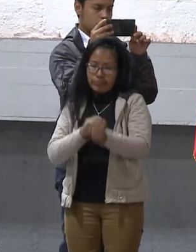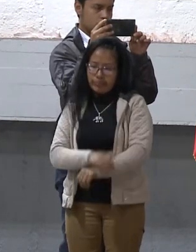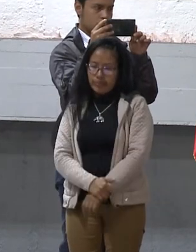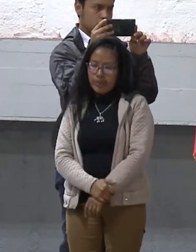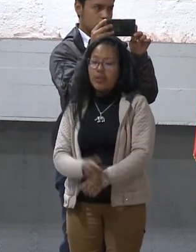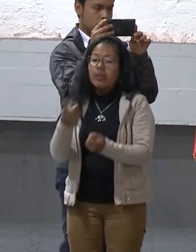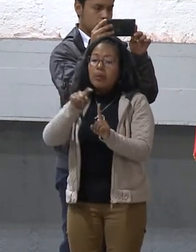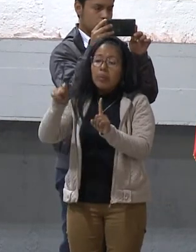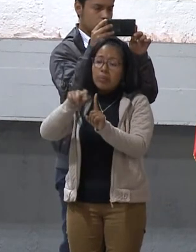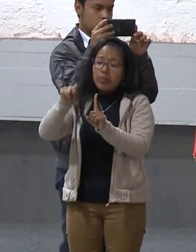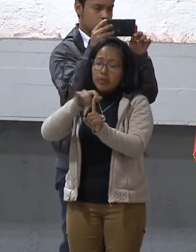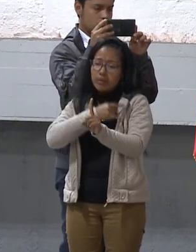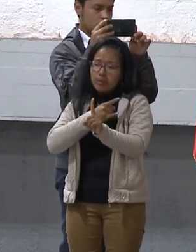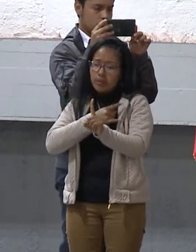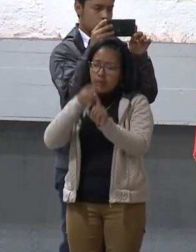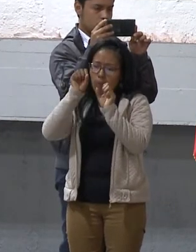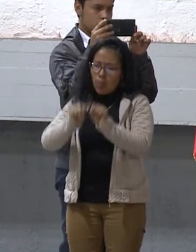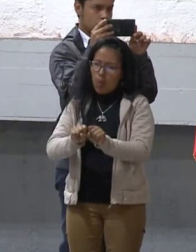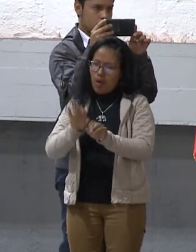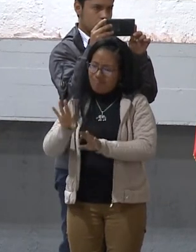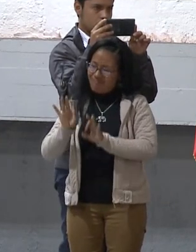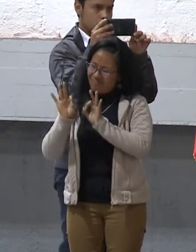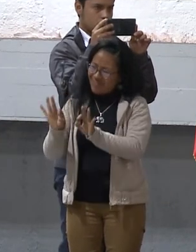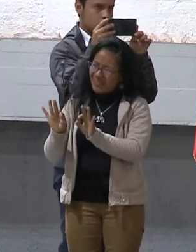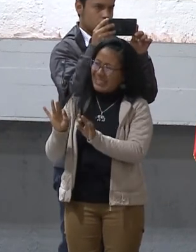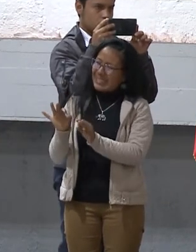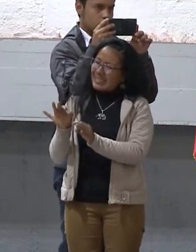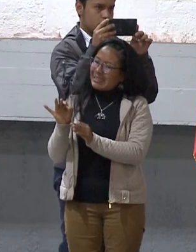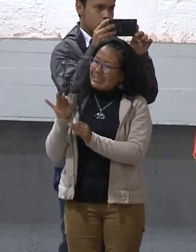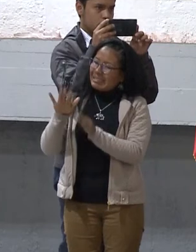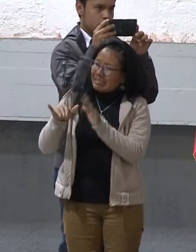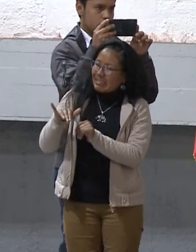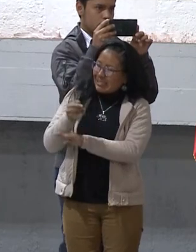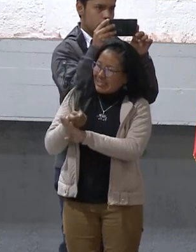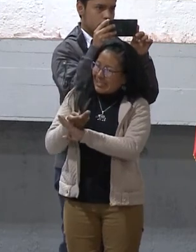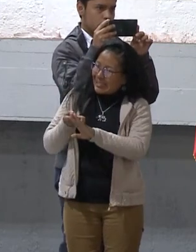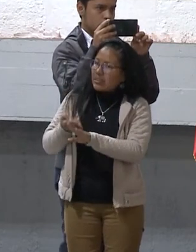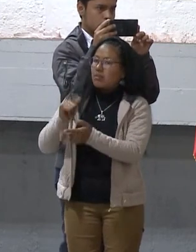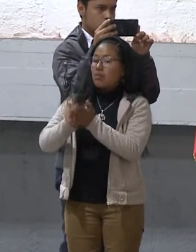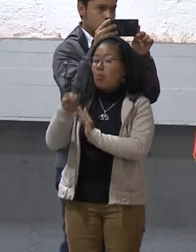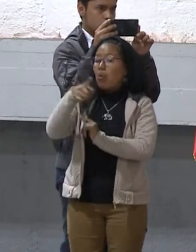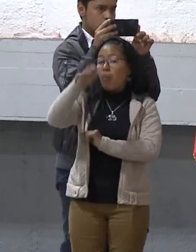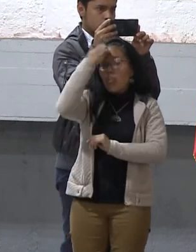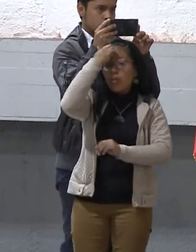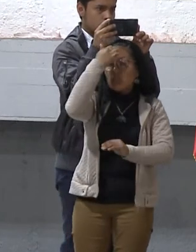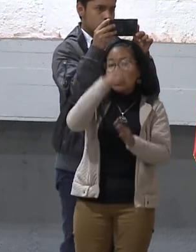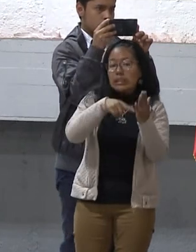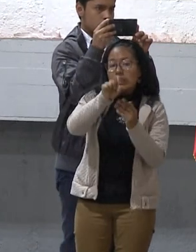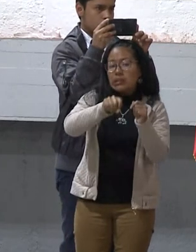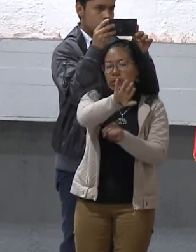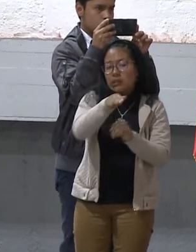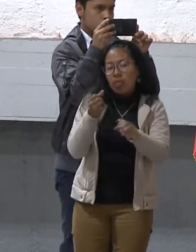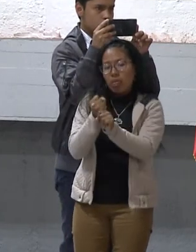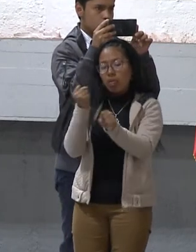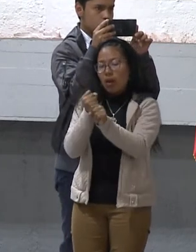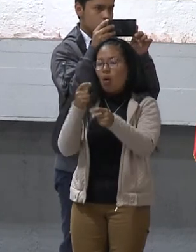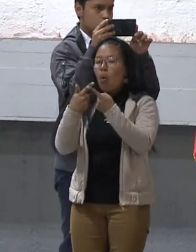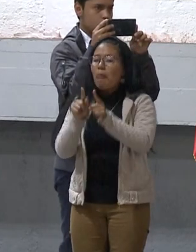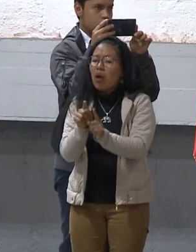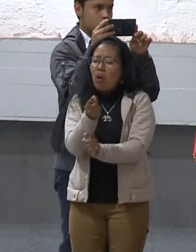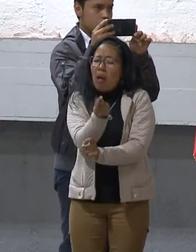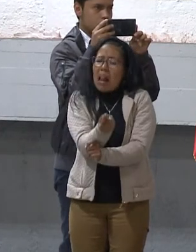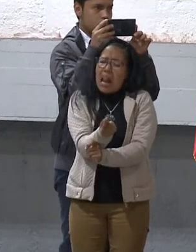sea carente escaso y que nuestros profesores sean contratados bajo modalidades de precarización siendo los principales afectados